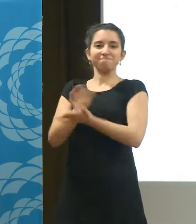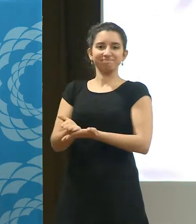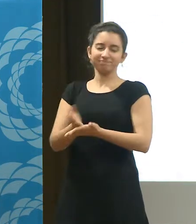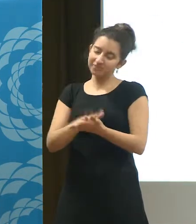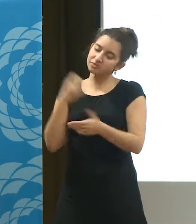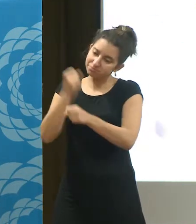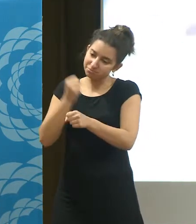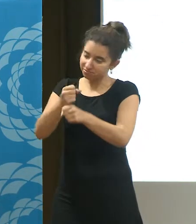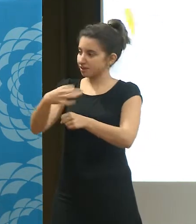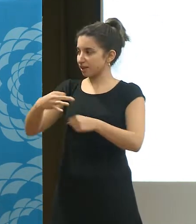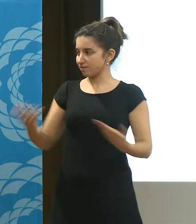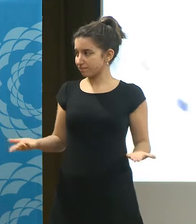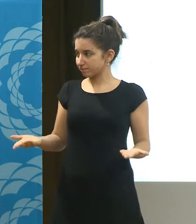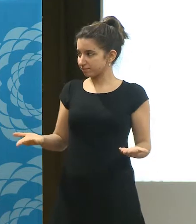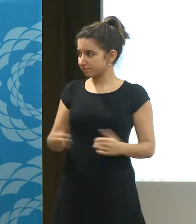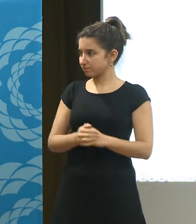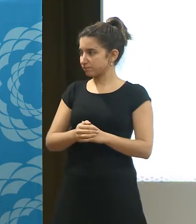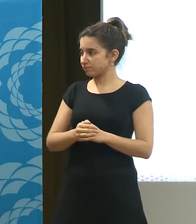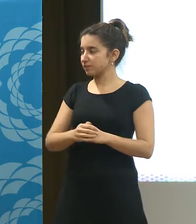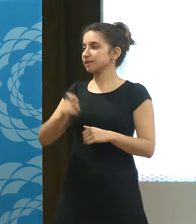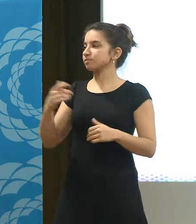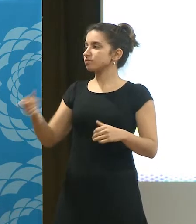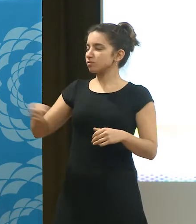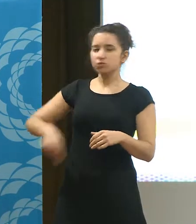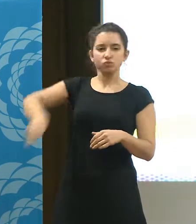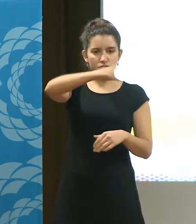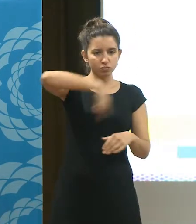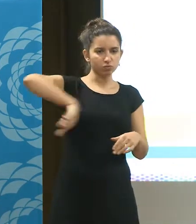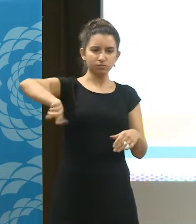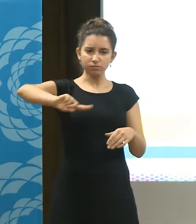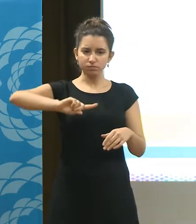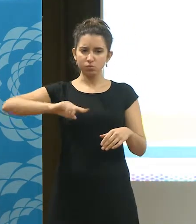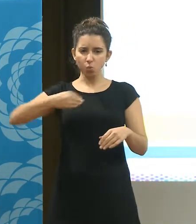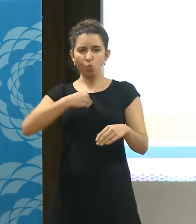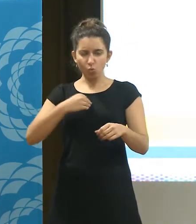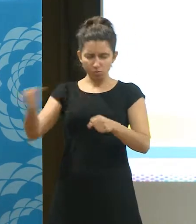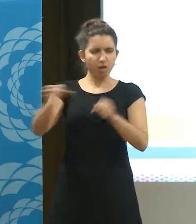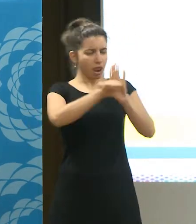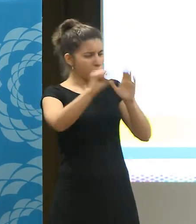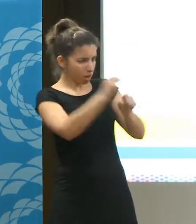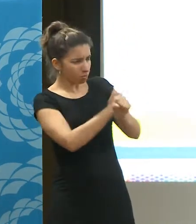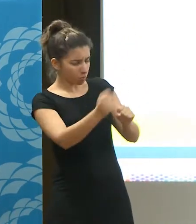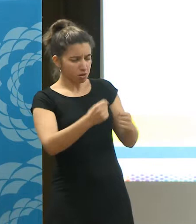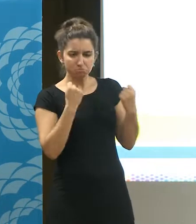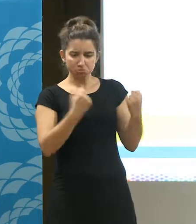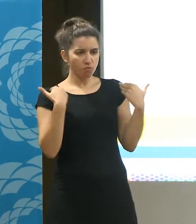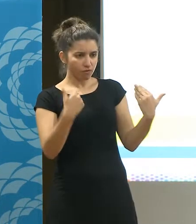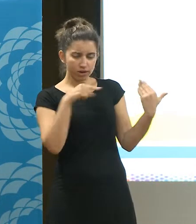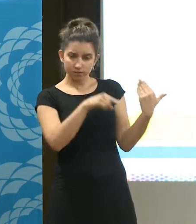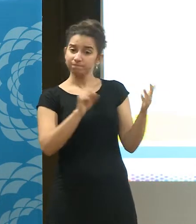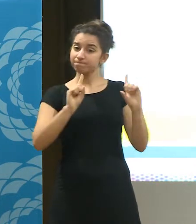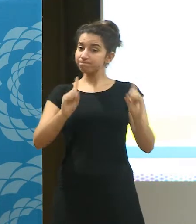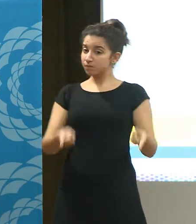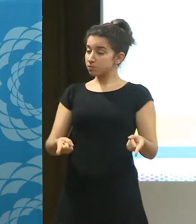Y hay un hueco por muchas cosas. Si bien celebramos la voluntad política que hubo para aprobar la Ley de Servicios Audiovisuales,